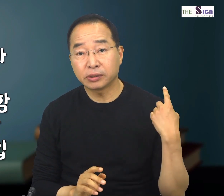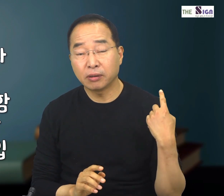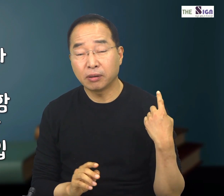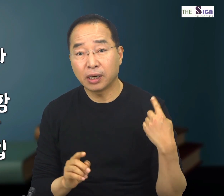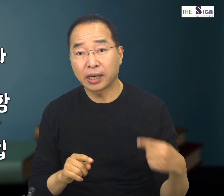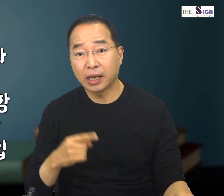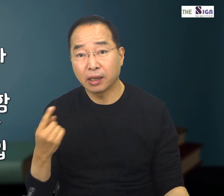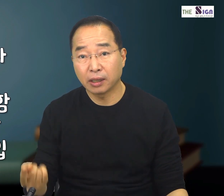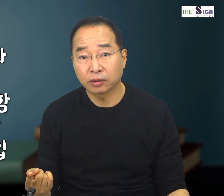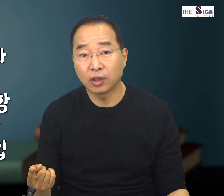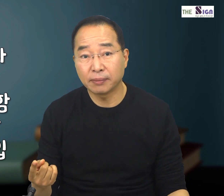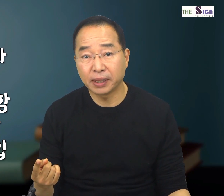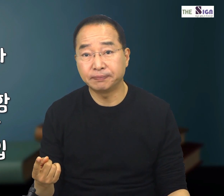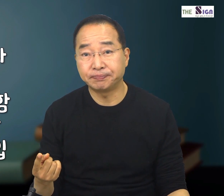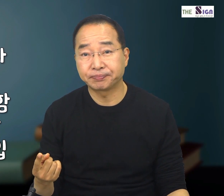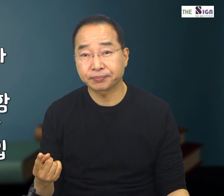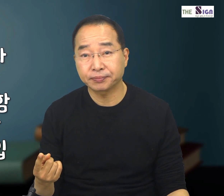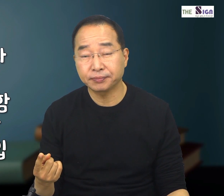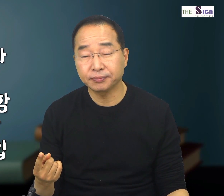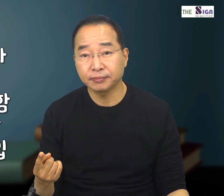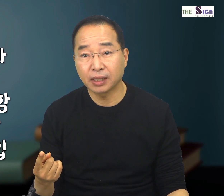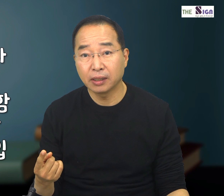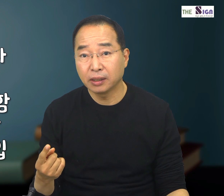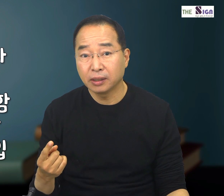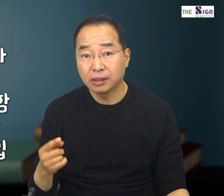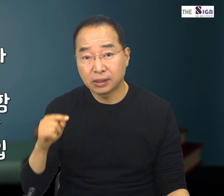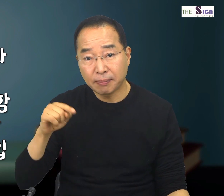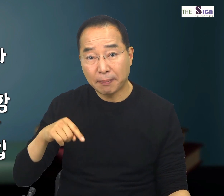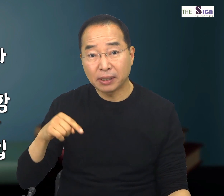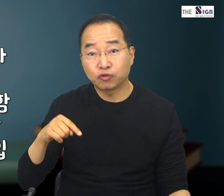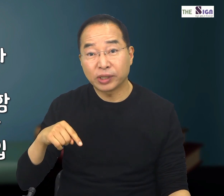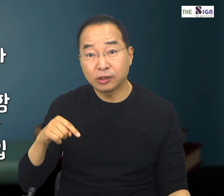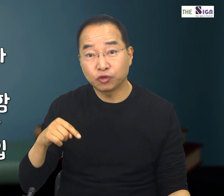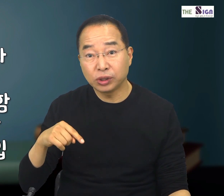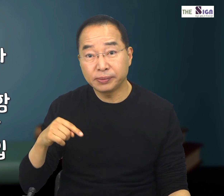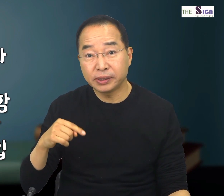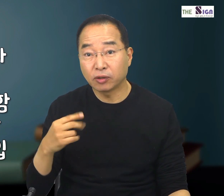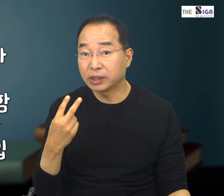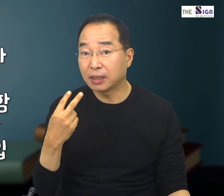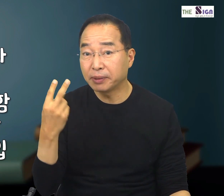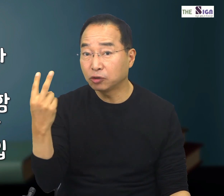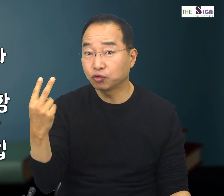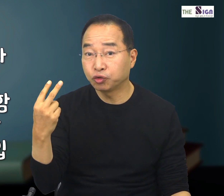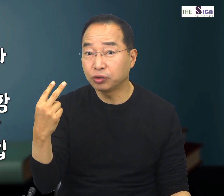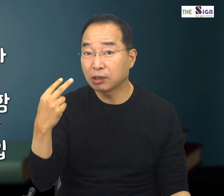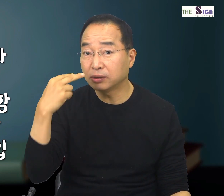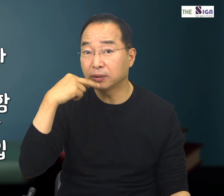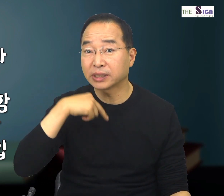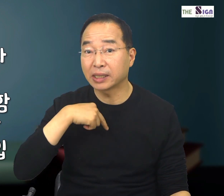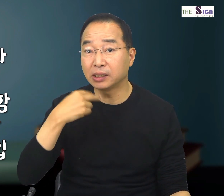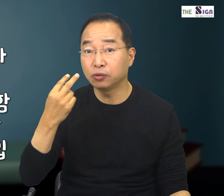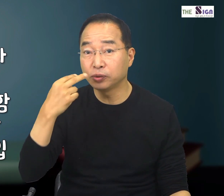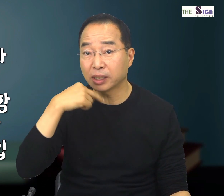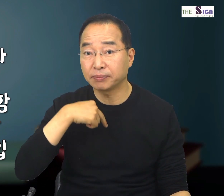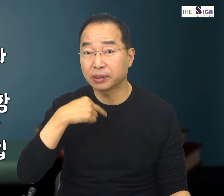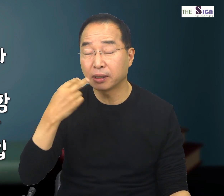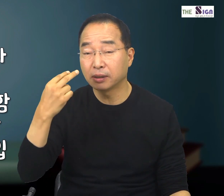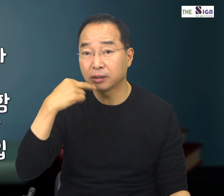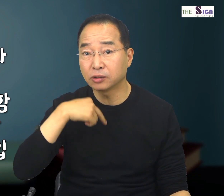여기서 하나 더 하면 이제 맨만 두 가지 수입인데 어떻게 하면 둘하고 삼키는 동작입니다.